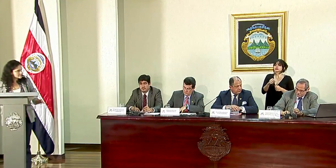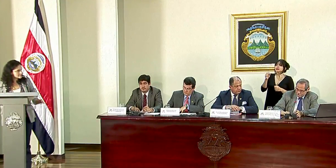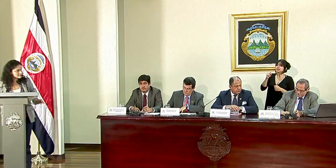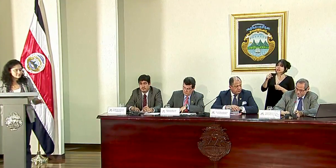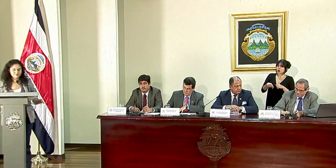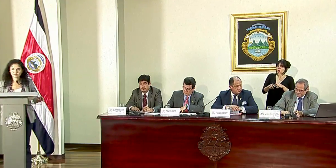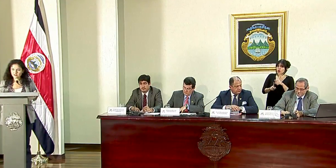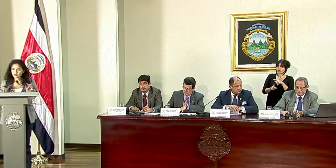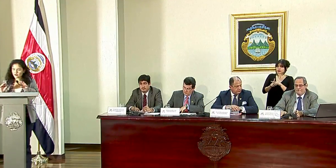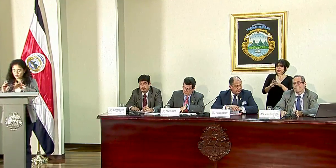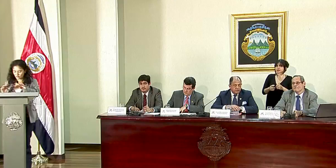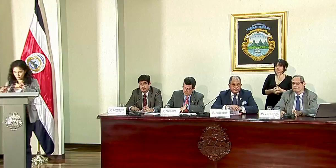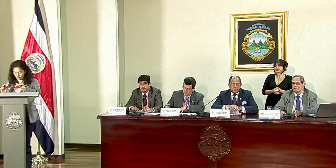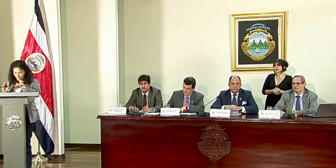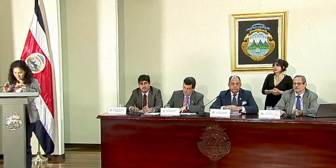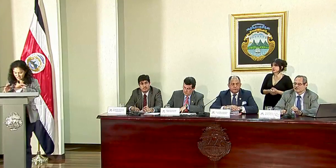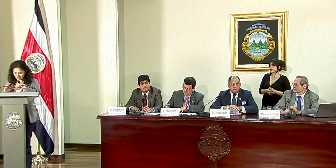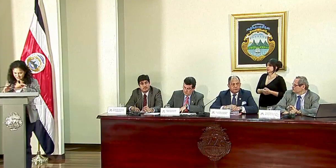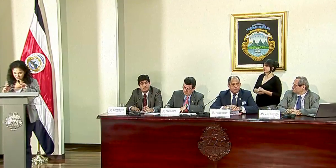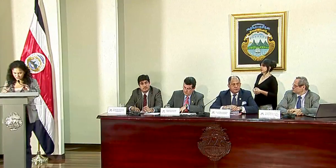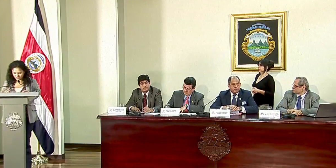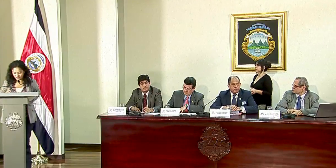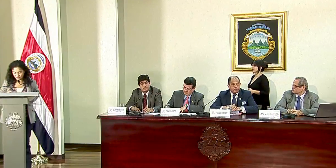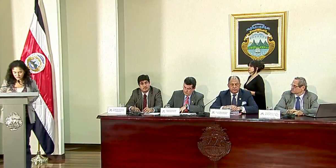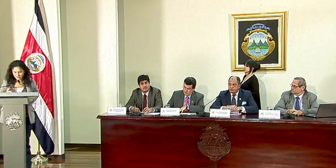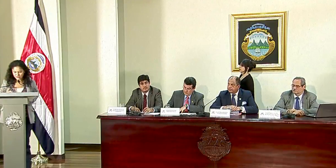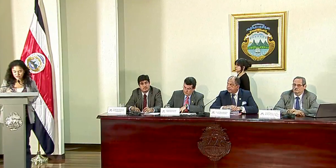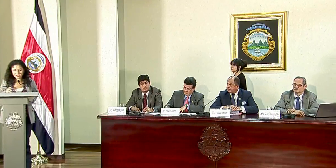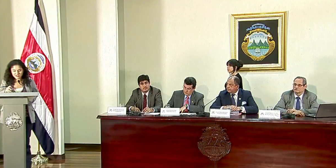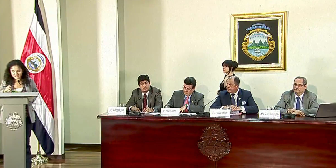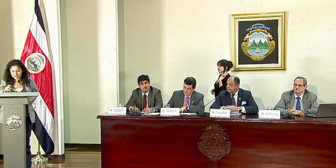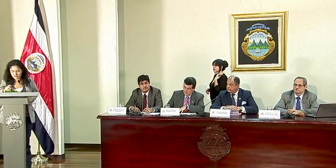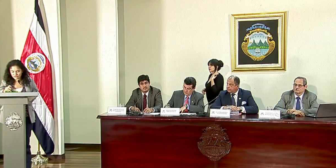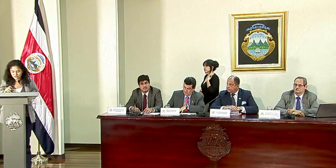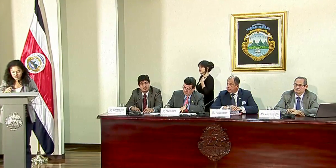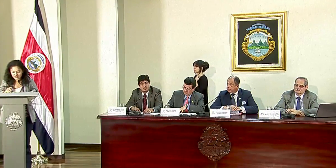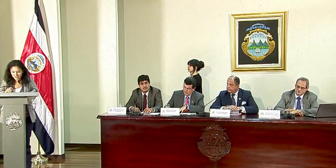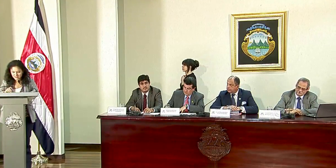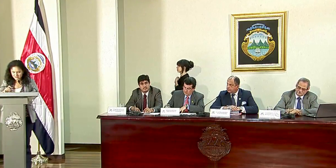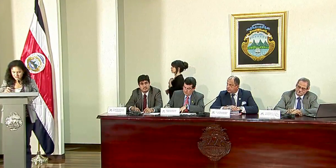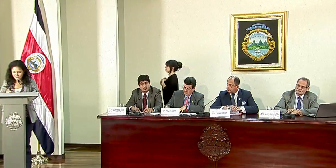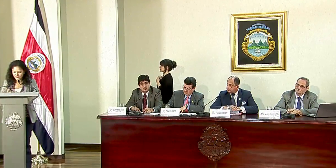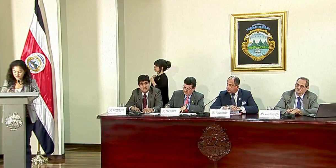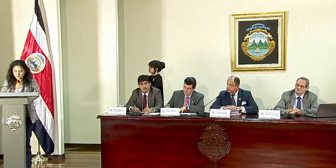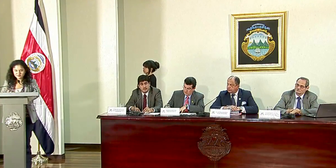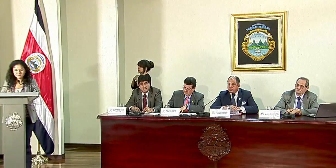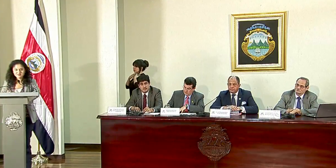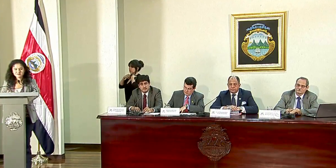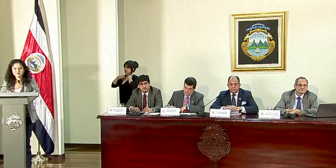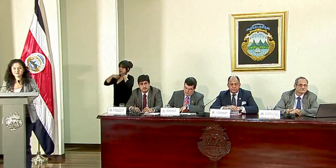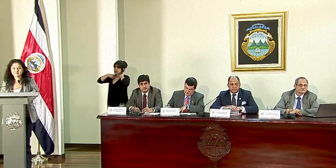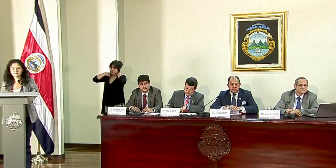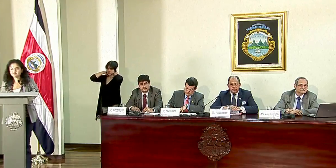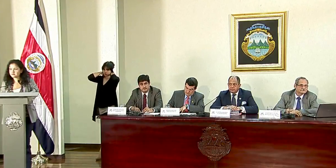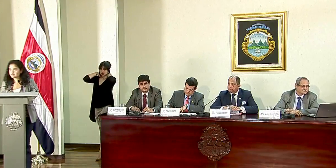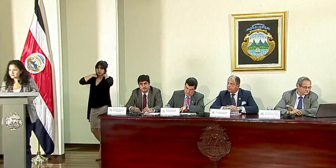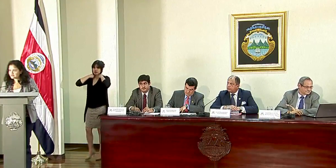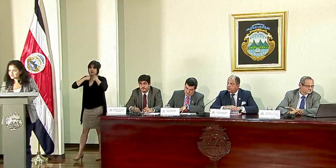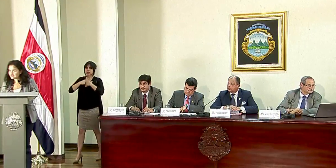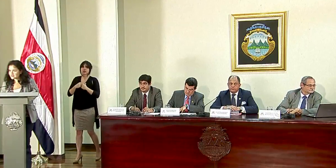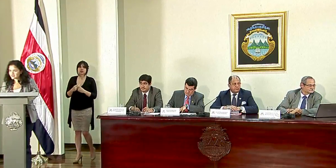Salían hoy. Muchas gracias. Continuamos con las consultas. Nación.